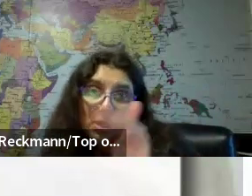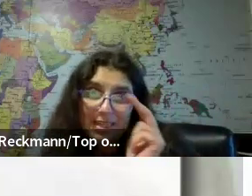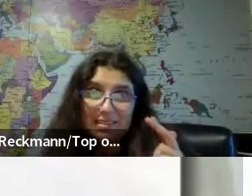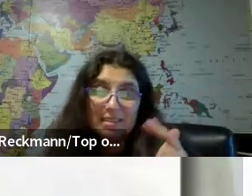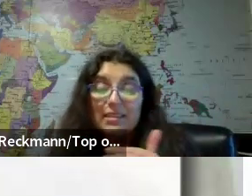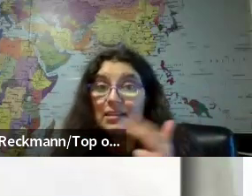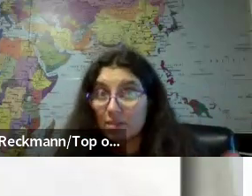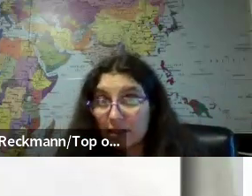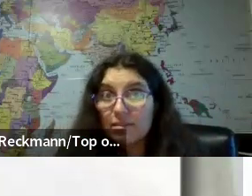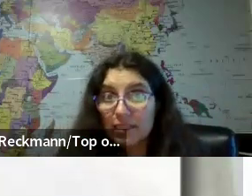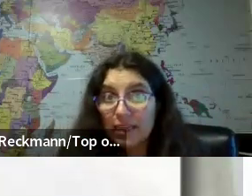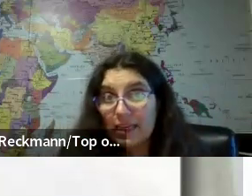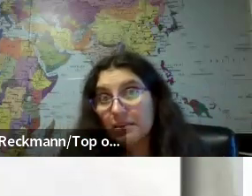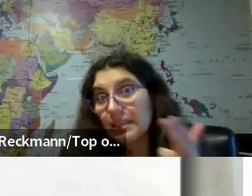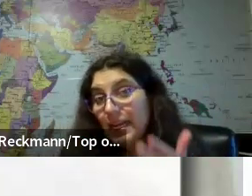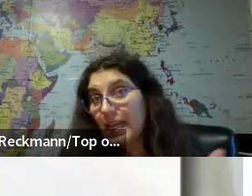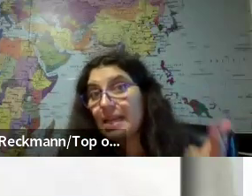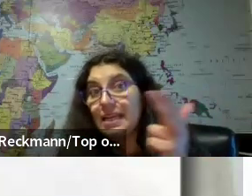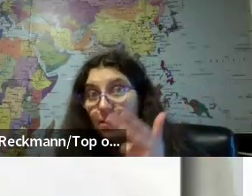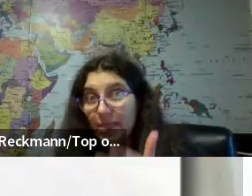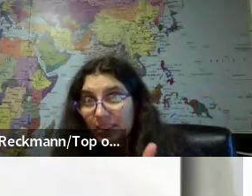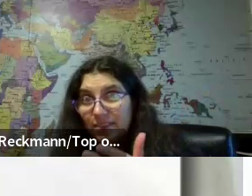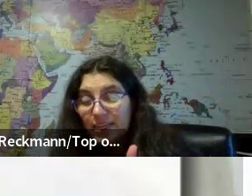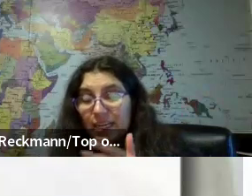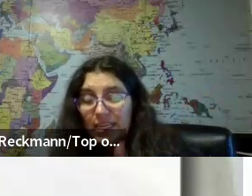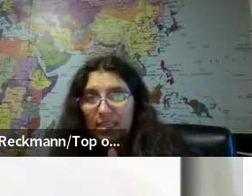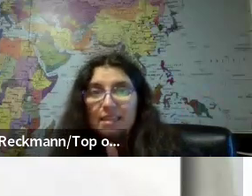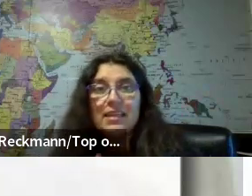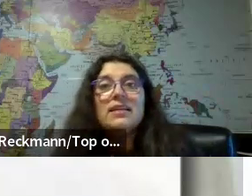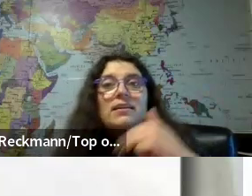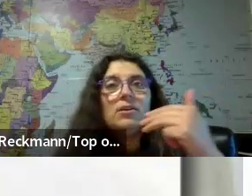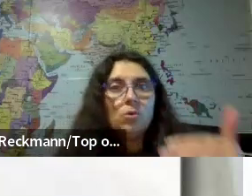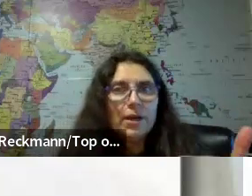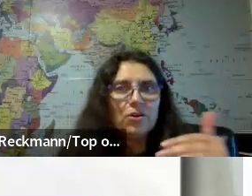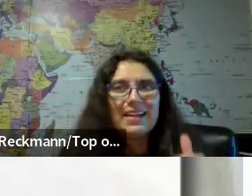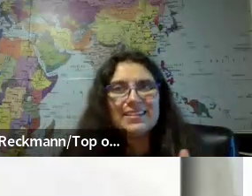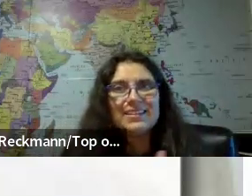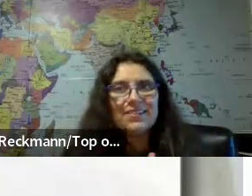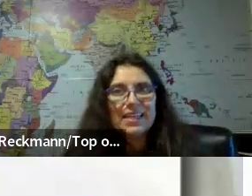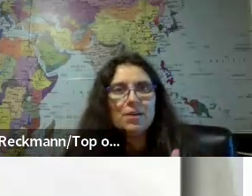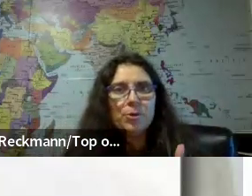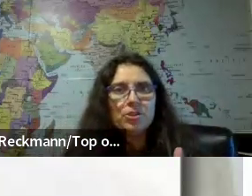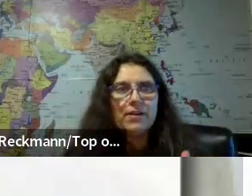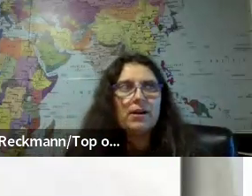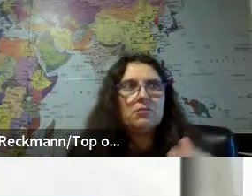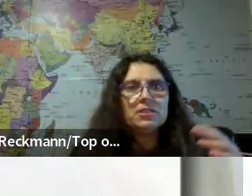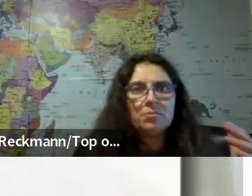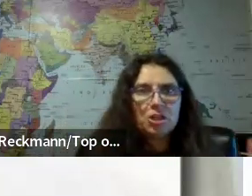funciones y ahí qué tareas y qué herramientas se van a requerir. Luego, la accesibilidad en el puesto de trabajo, en